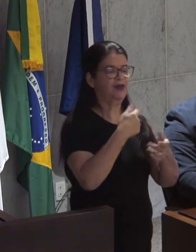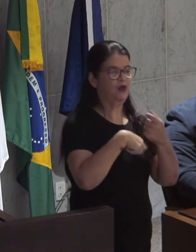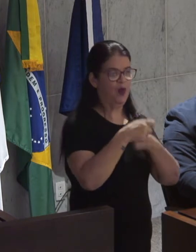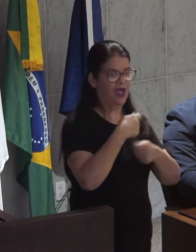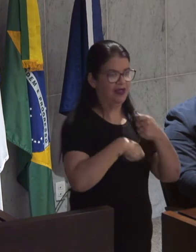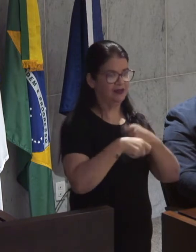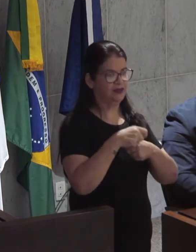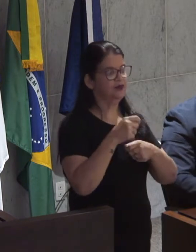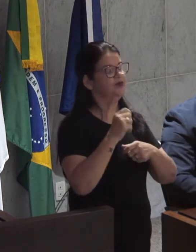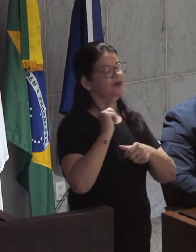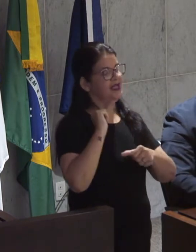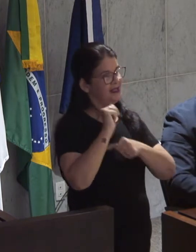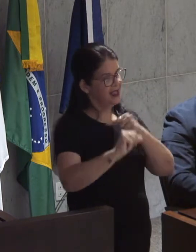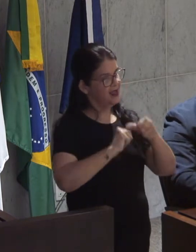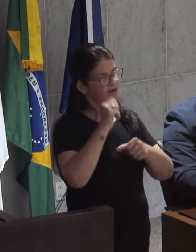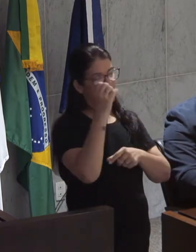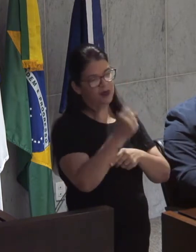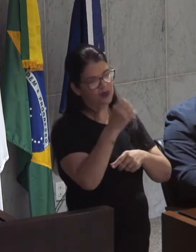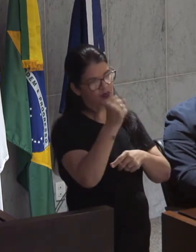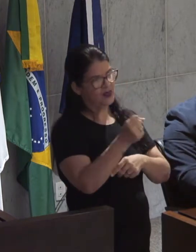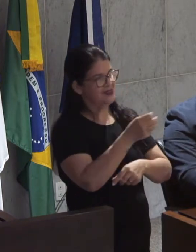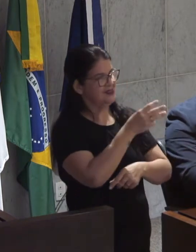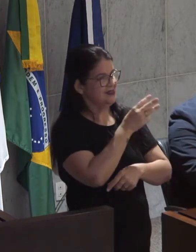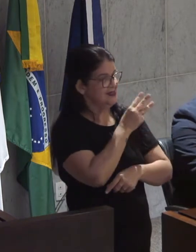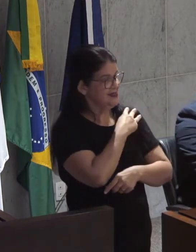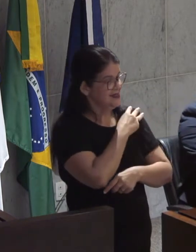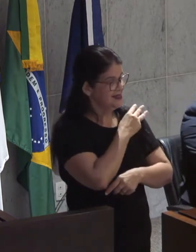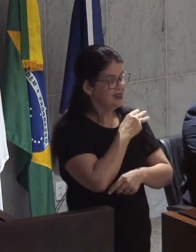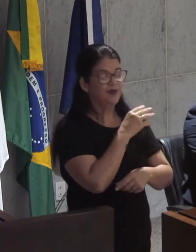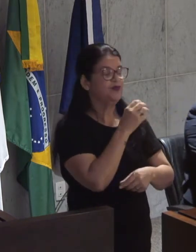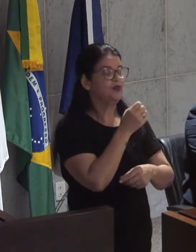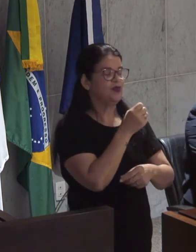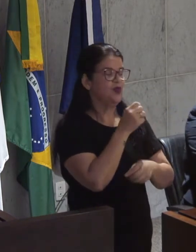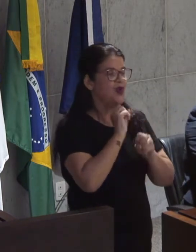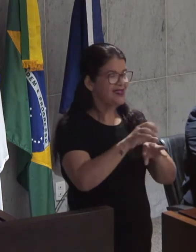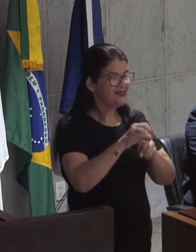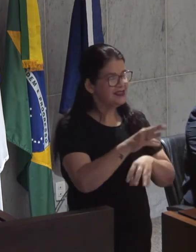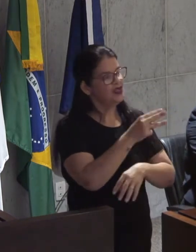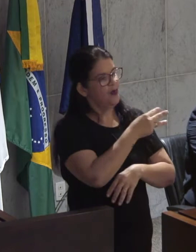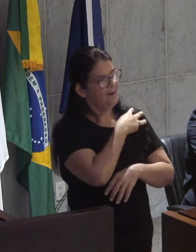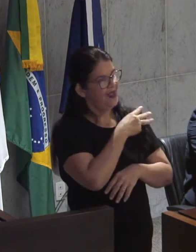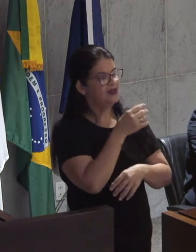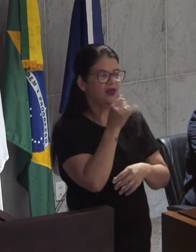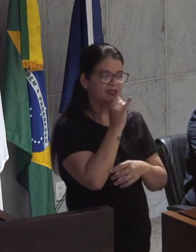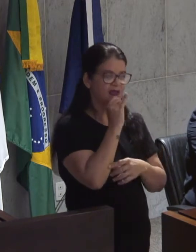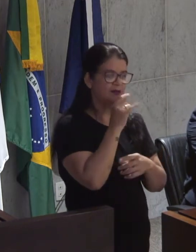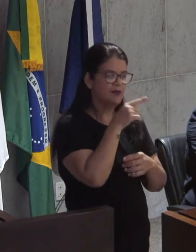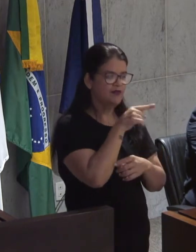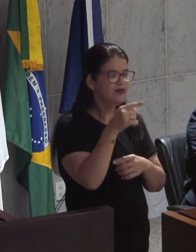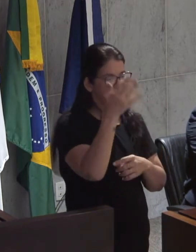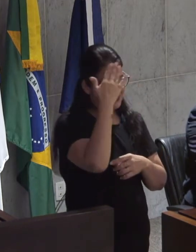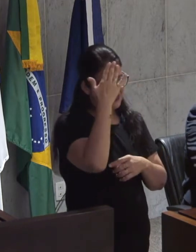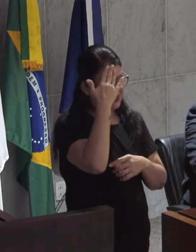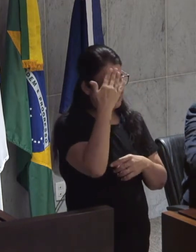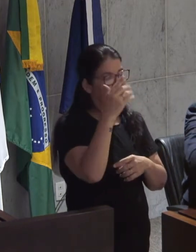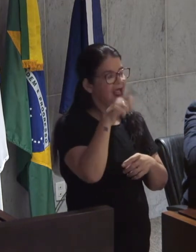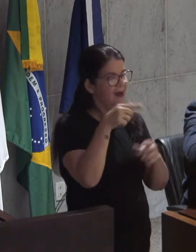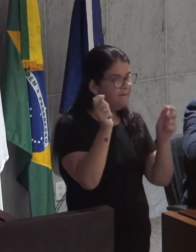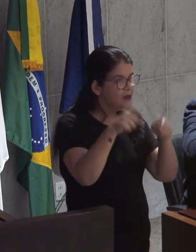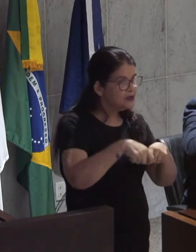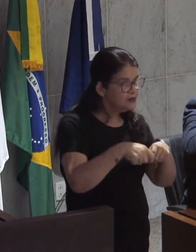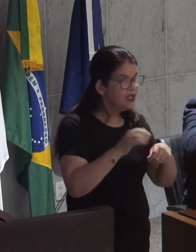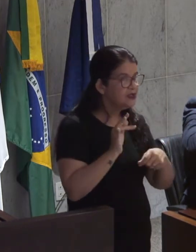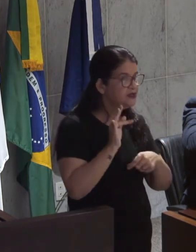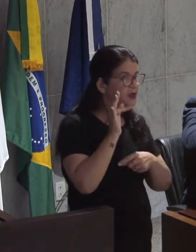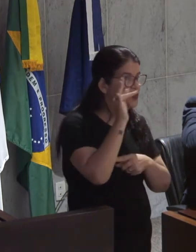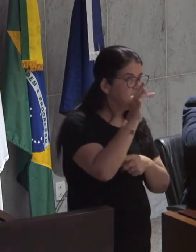ensino médio. Para se ter uma ideia, deixa eu trazer mais para próximo, é a possibilidade, daqui a alguns anos, um aluno